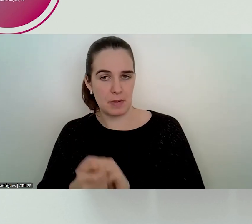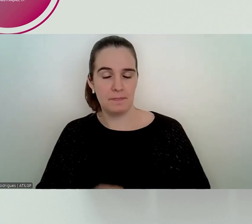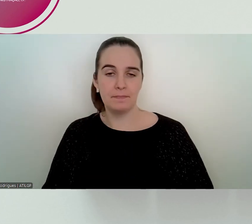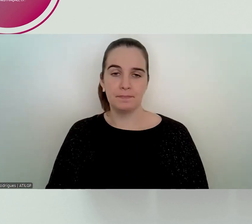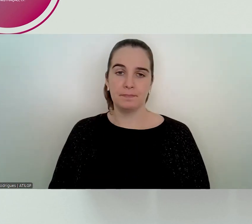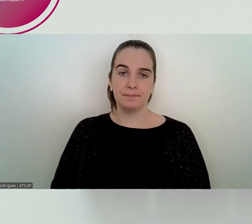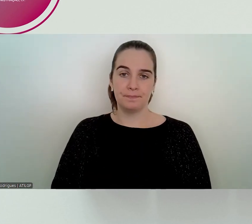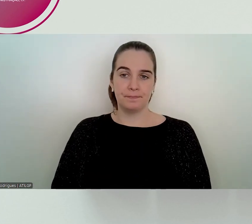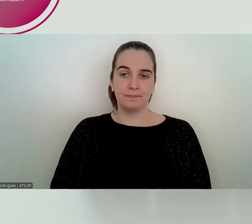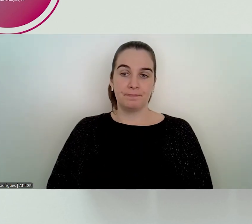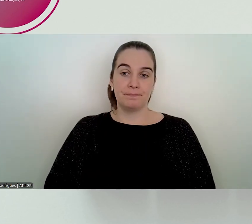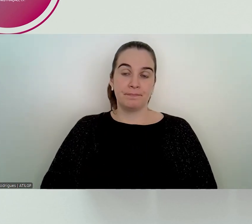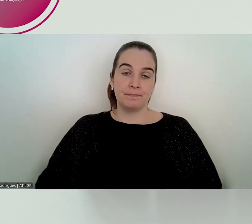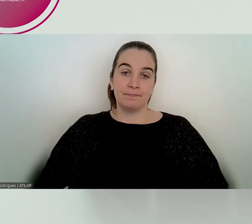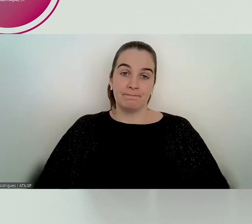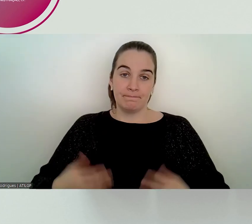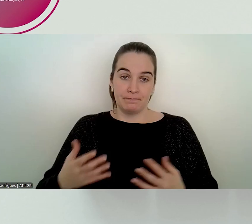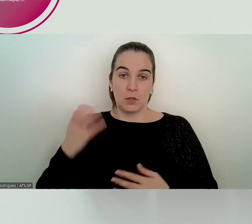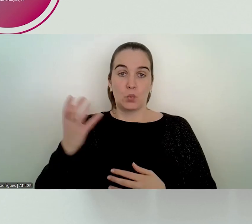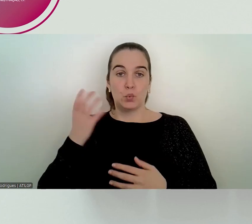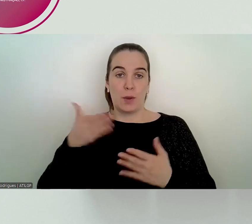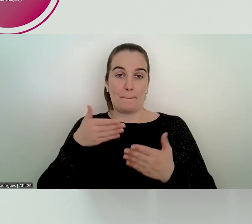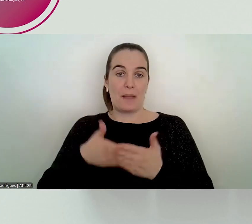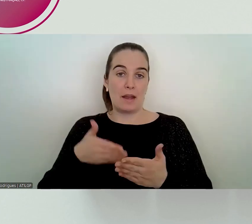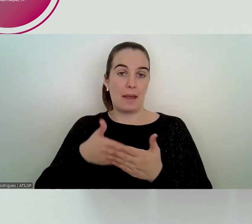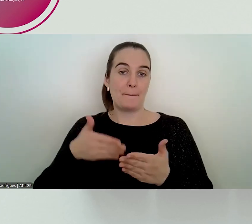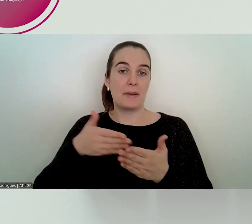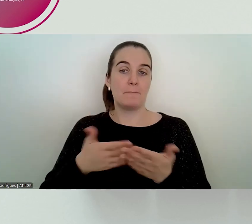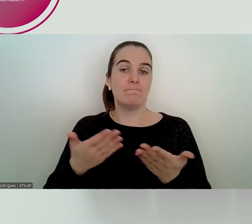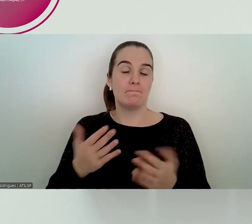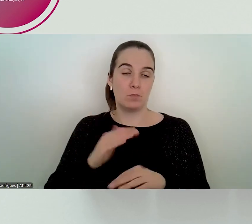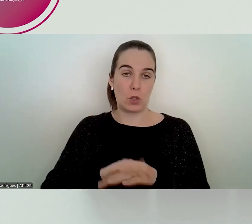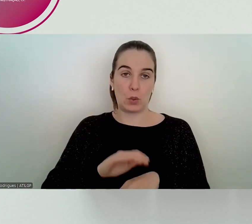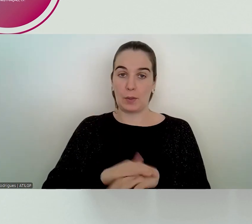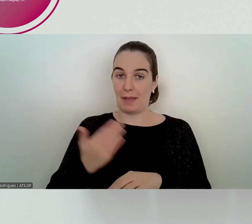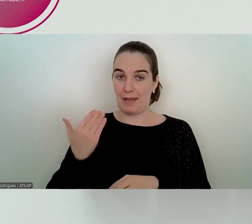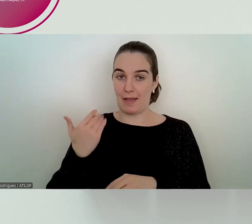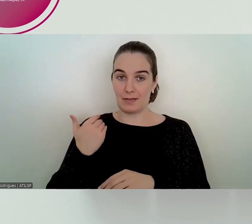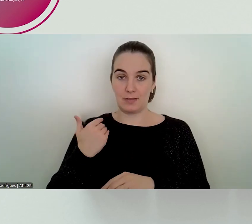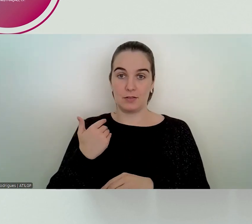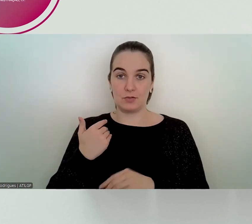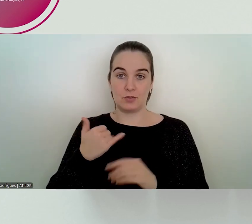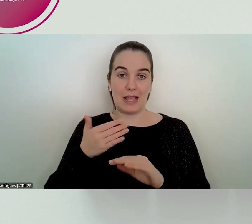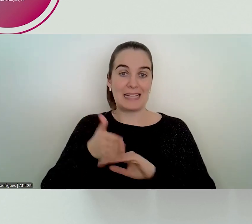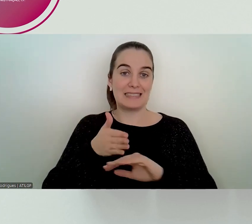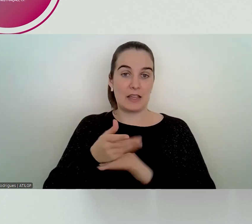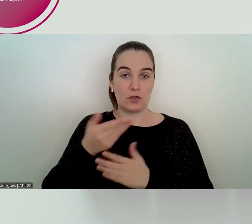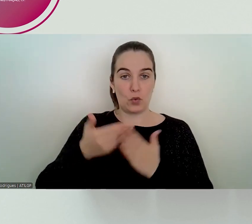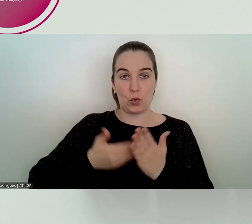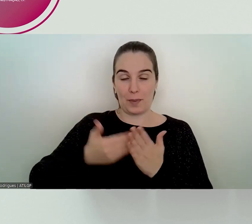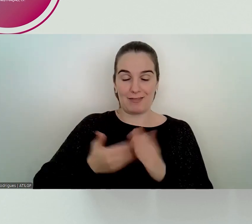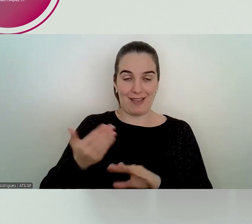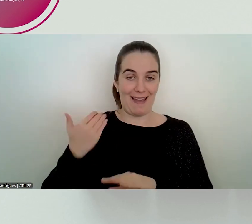Parte da barreira cultural motivava-se com as questões do acesso aos documentos,